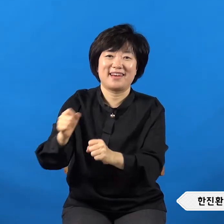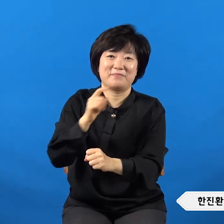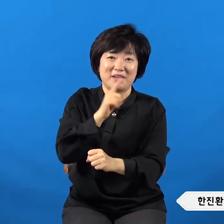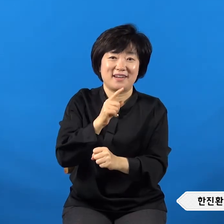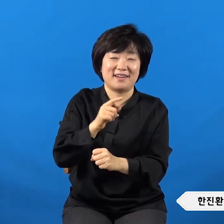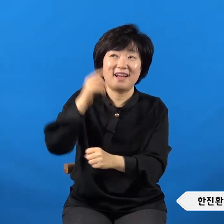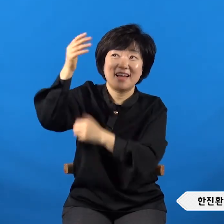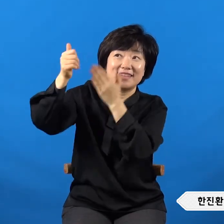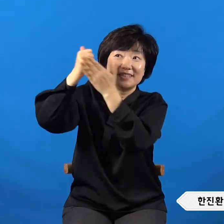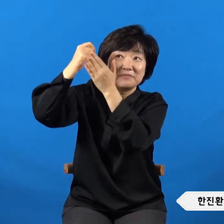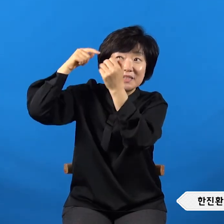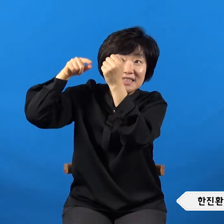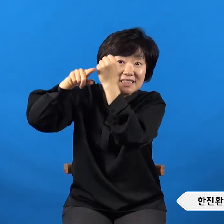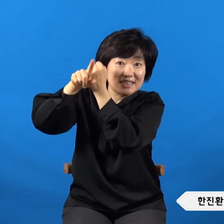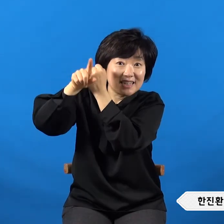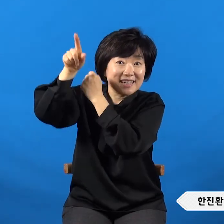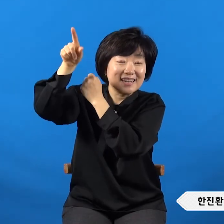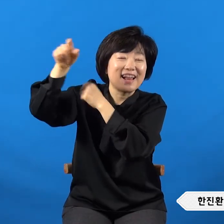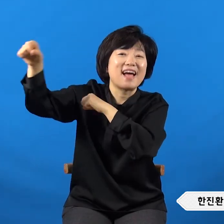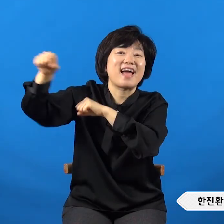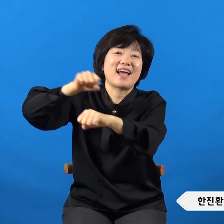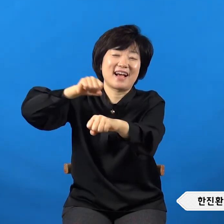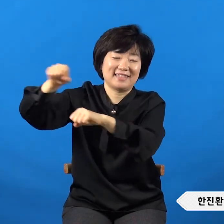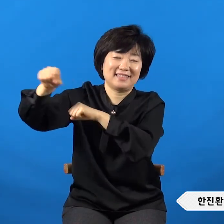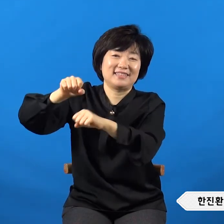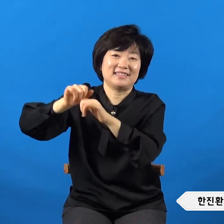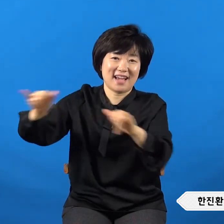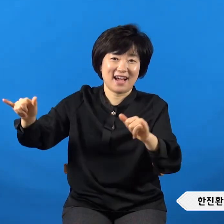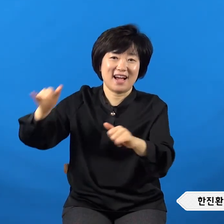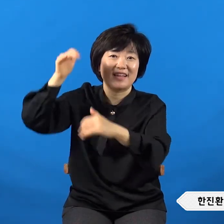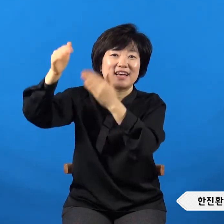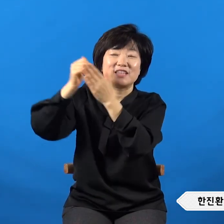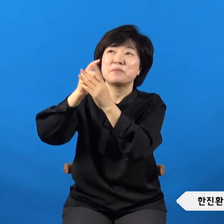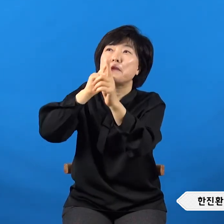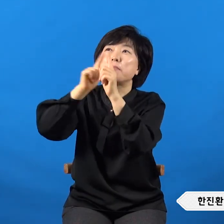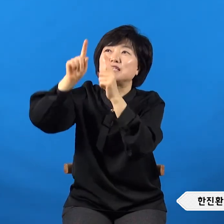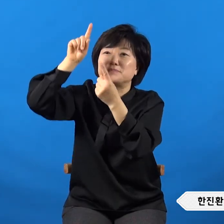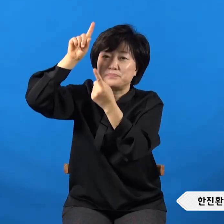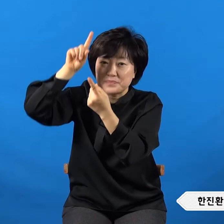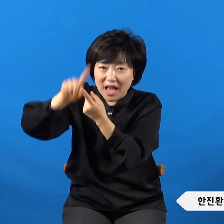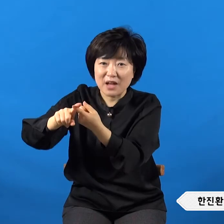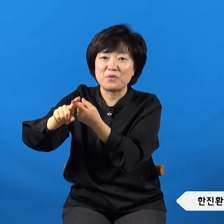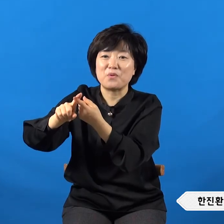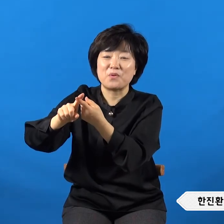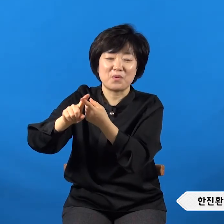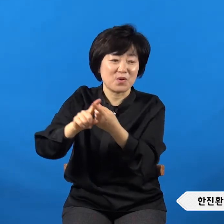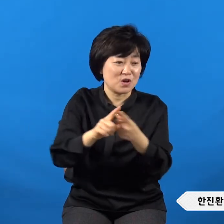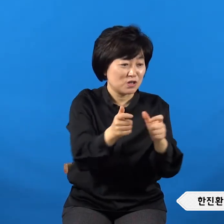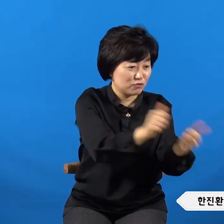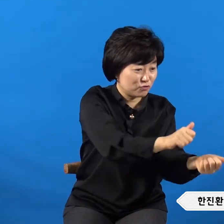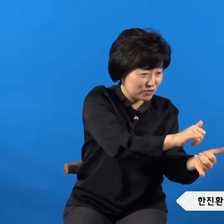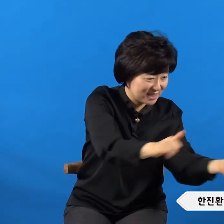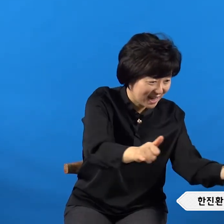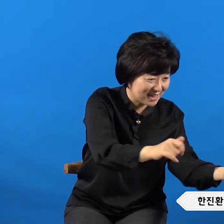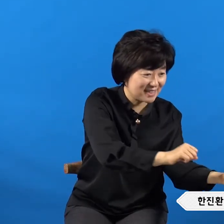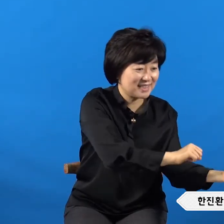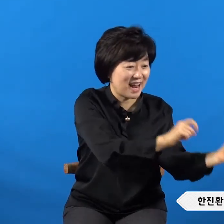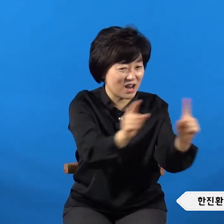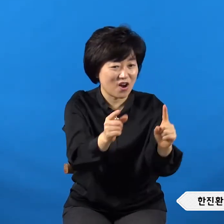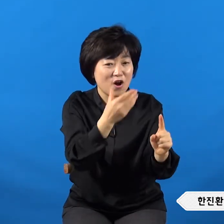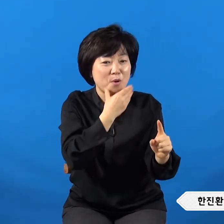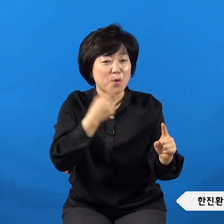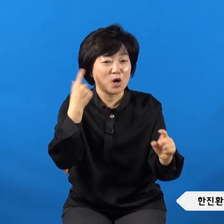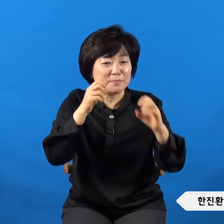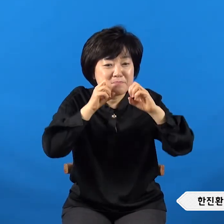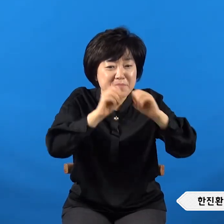뜻을 행한다는 게 무슨 말입니까? 하나님의 말씀으로 죽어가는 사람들을 살려내는 것입니다.